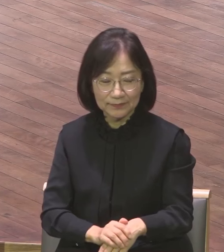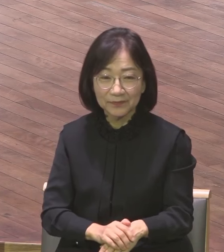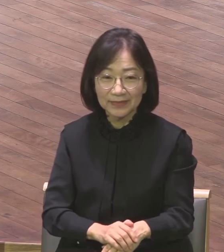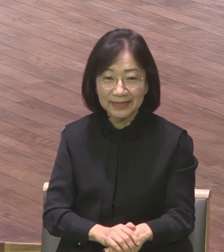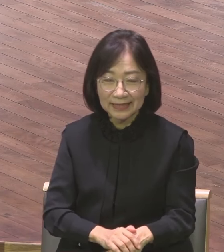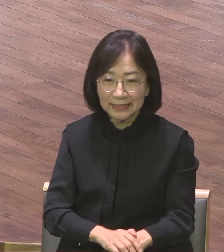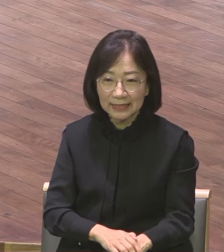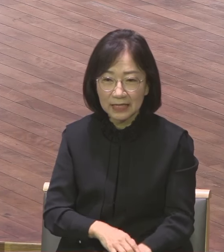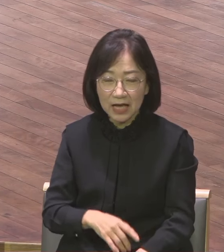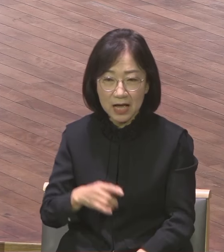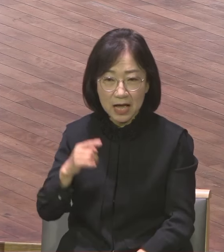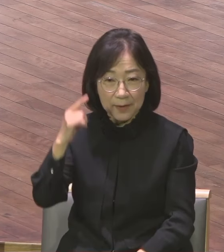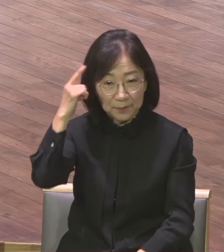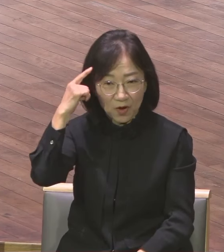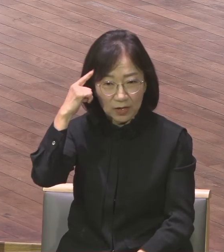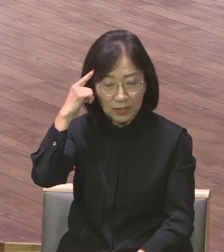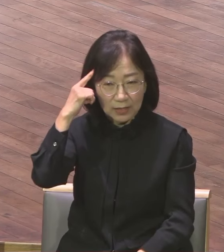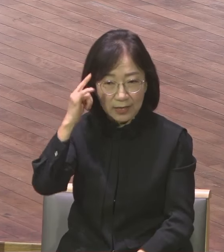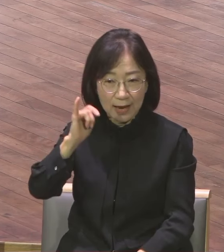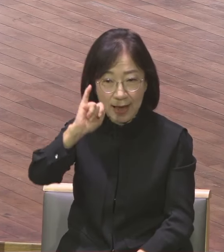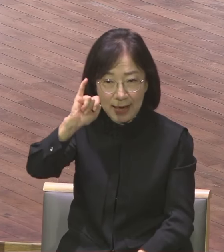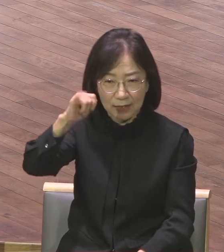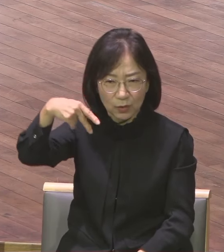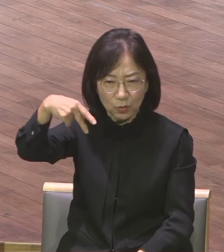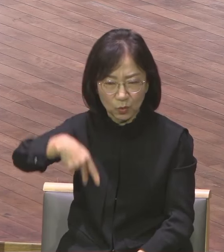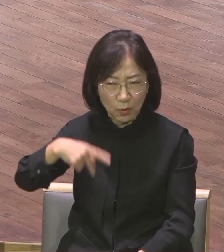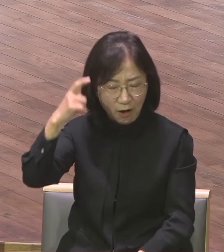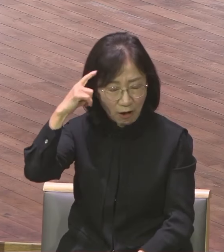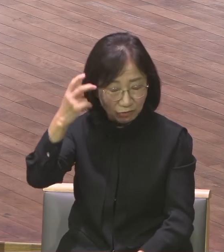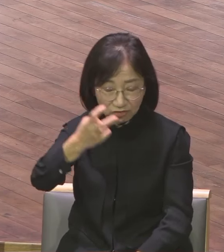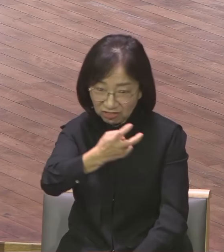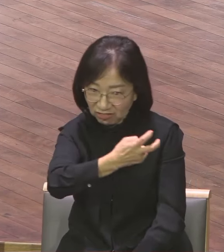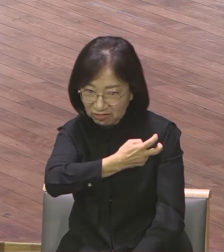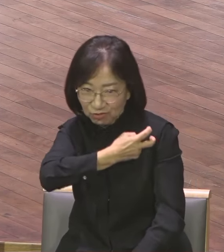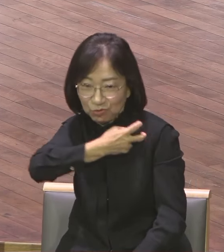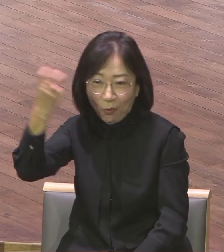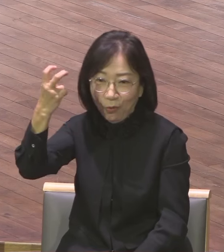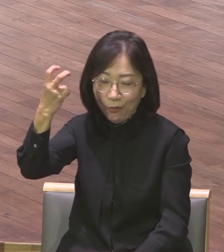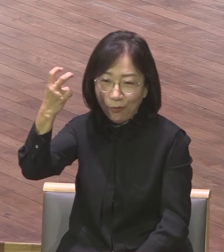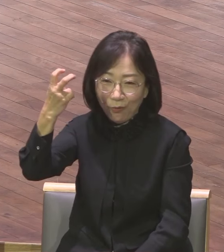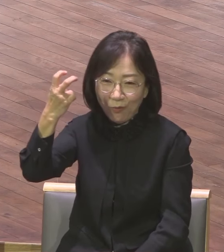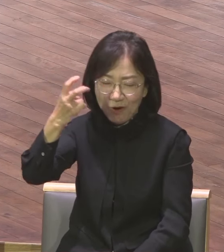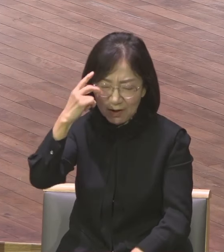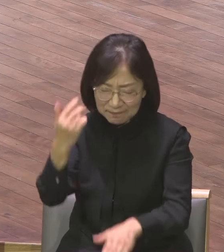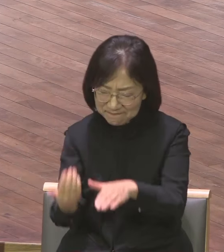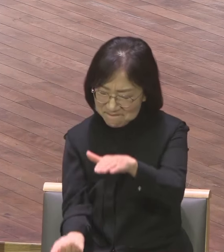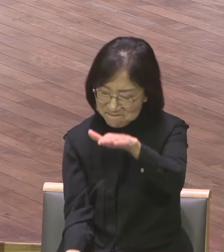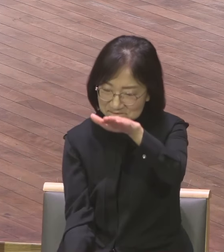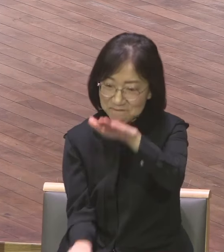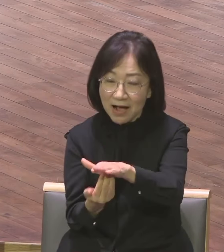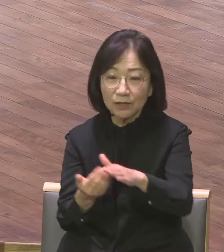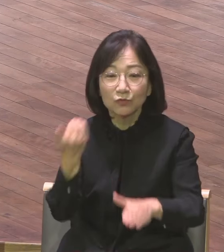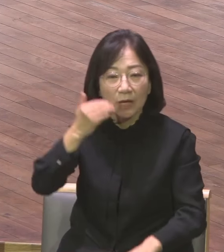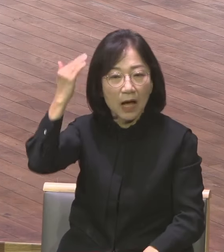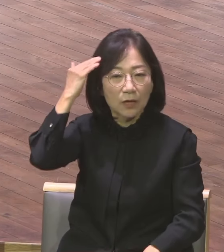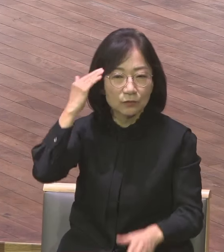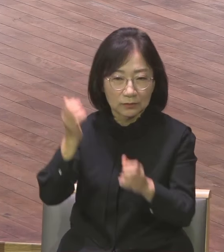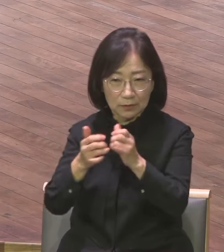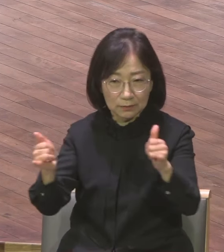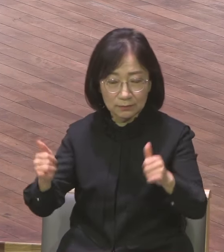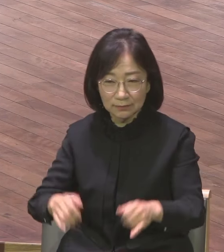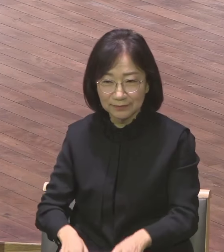나왔잖아요. IQ가 제일 높았어. 세계에서 세 다리 숫자는 유일한 민족이 한국이라 머리가 워낙 좋아가지고